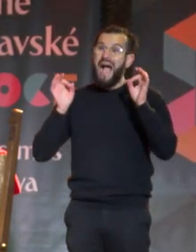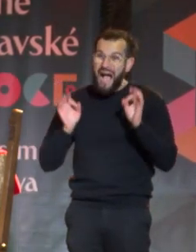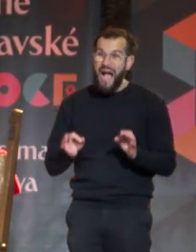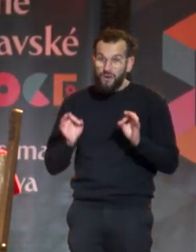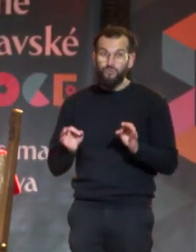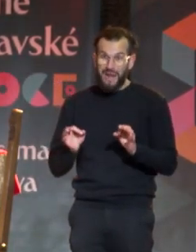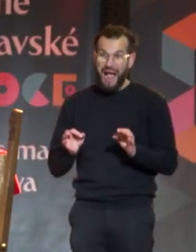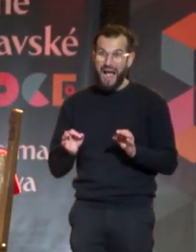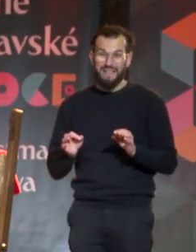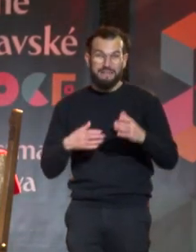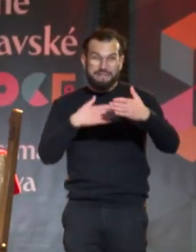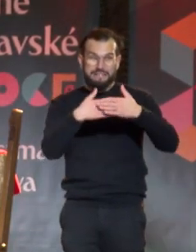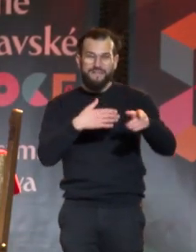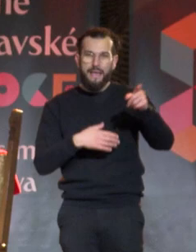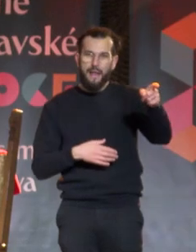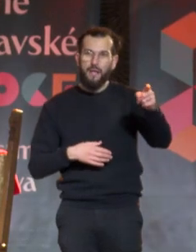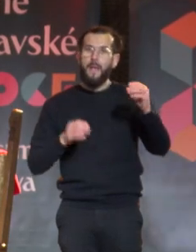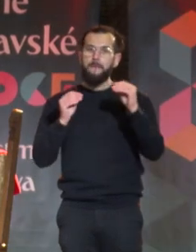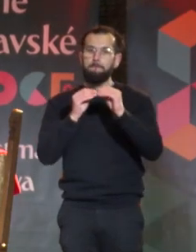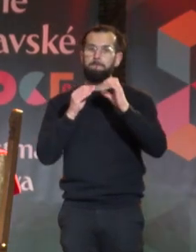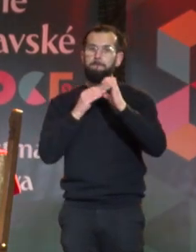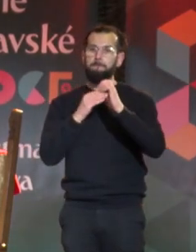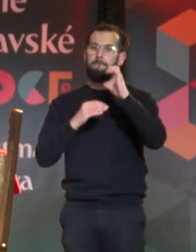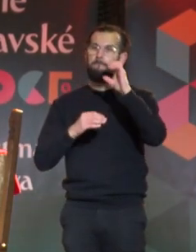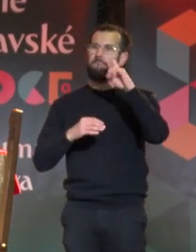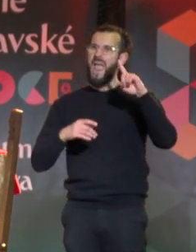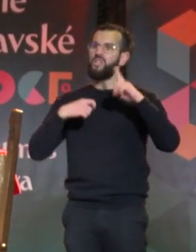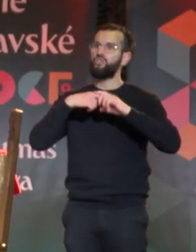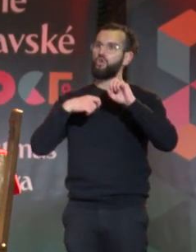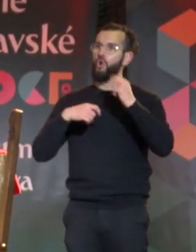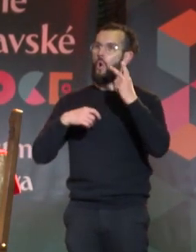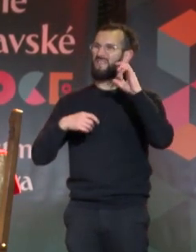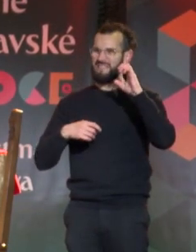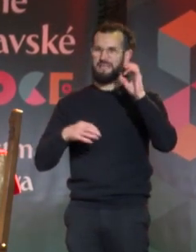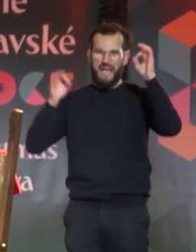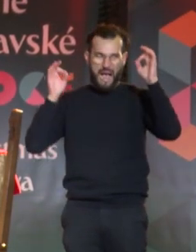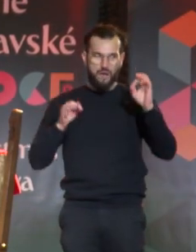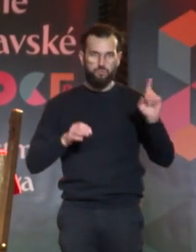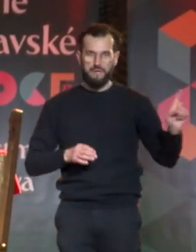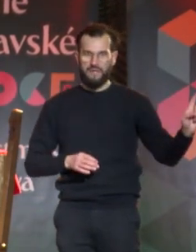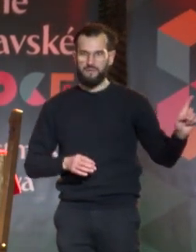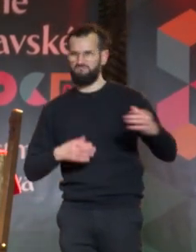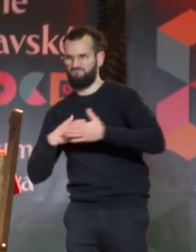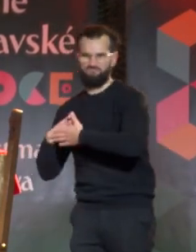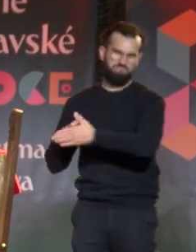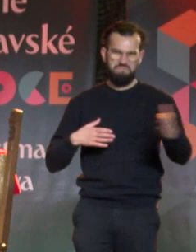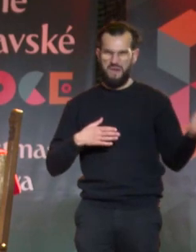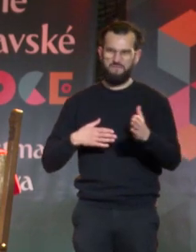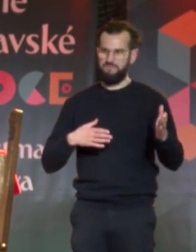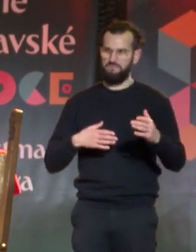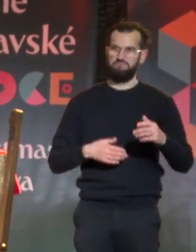okolo obávaných dverí s menovkou Bečkovci, keď sa rozletia do korán a vyvalí sa z